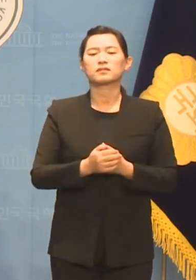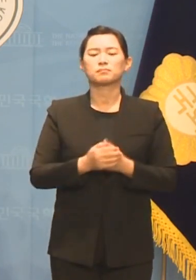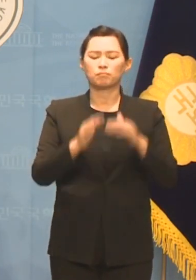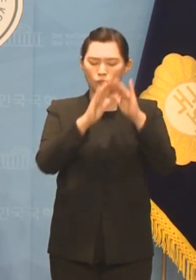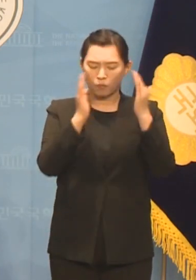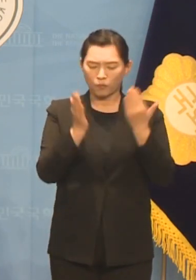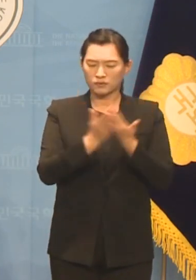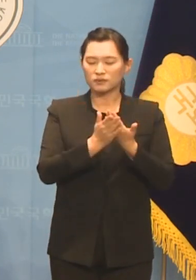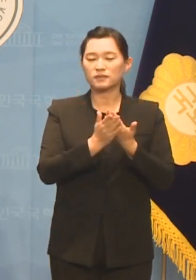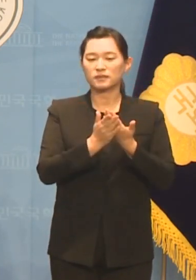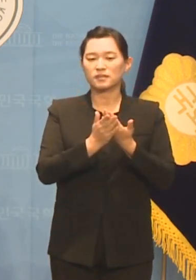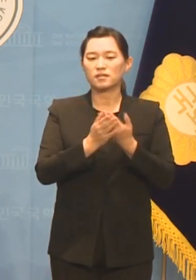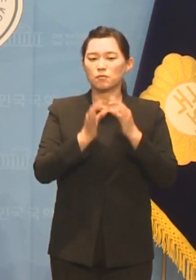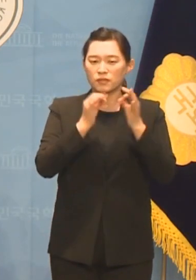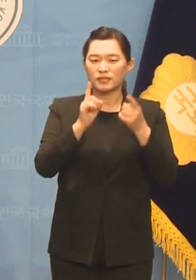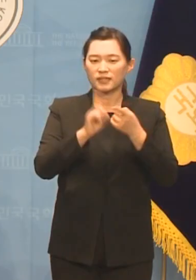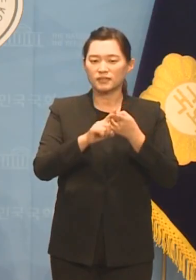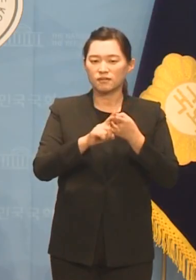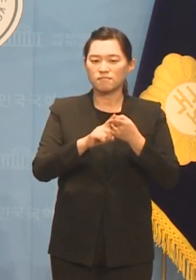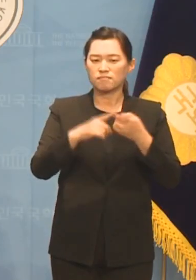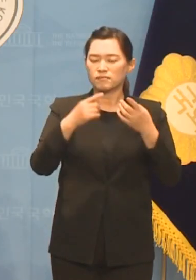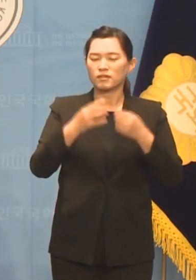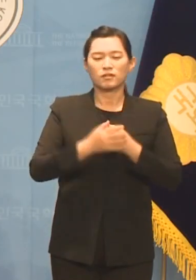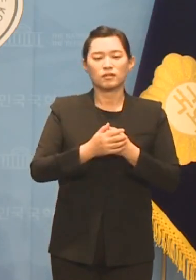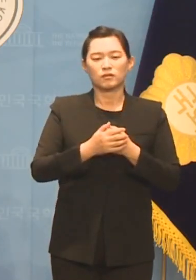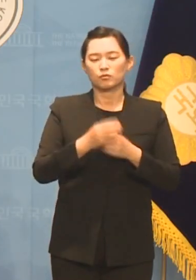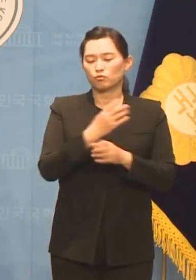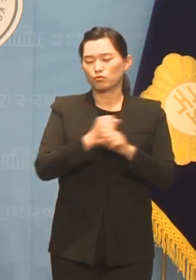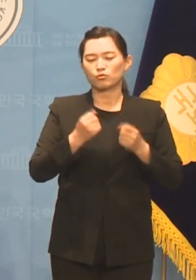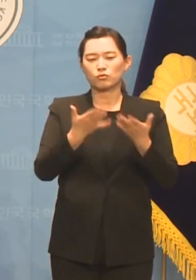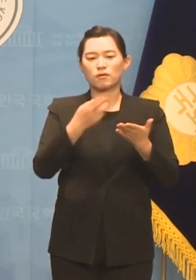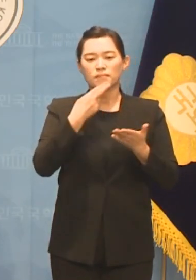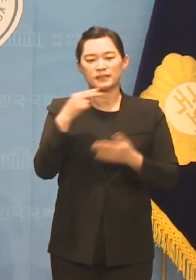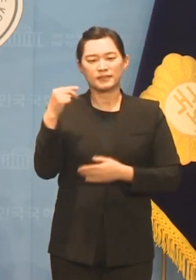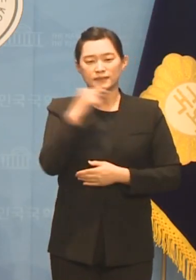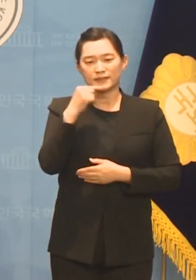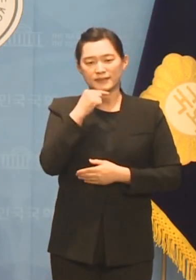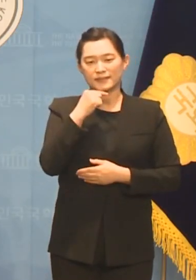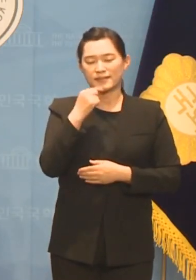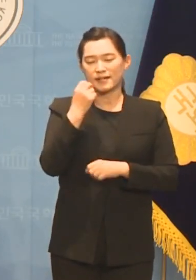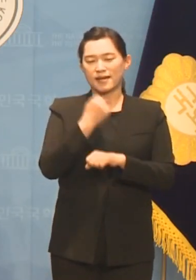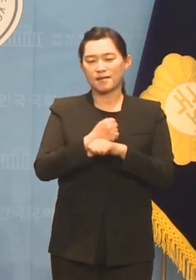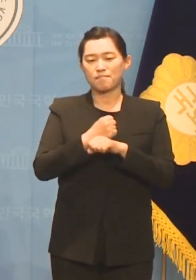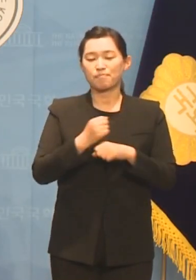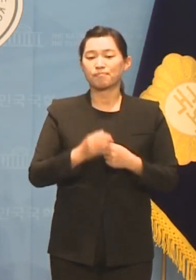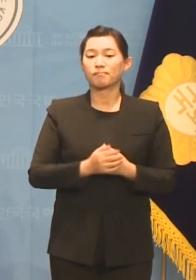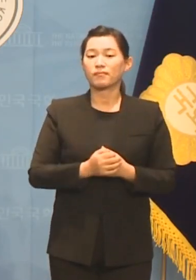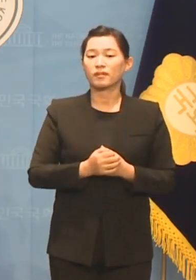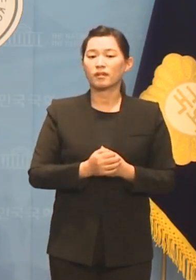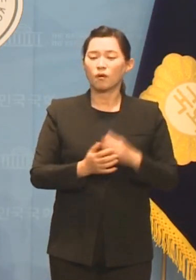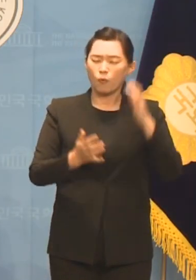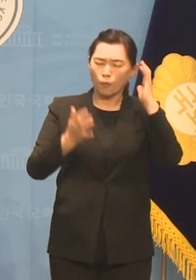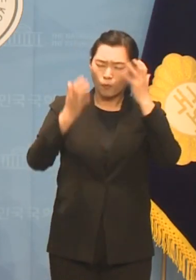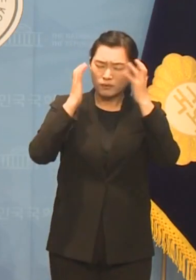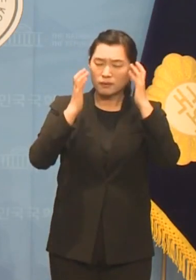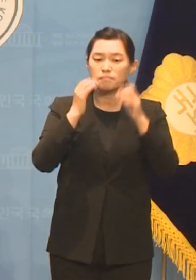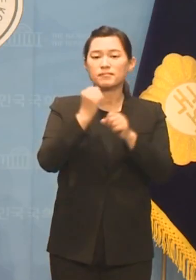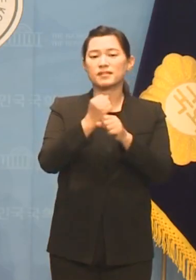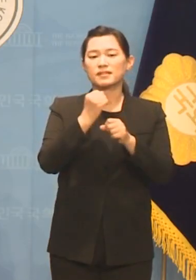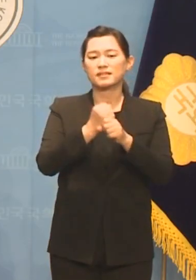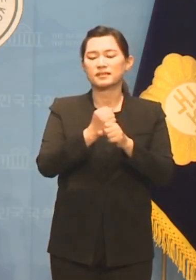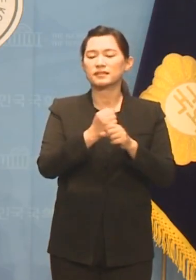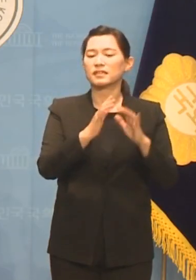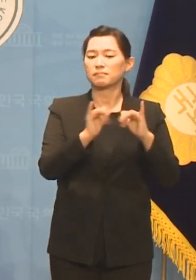모든 시도에 대해서 타협 없이 철저하게 대응할 것입니다. 국가를 분열과 혼돈으로 몰아넣는 극우